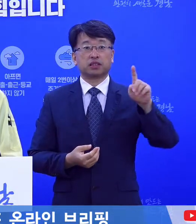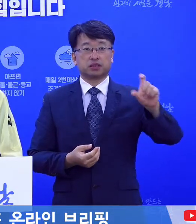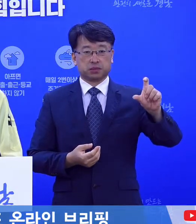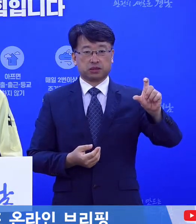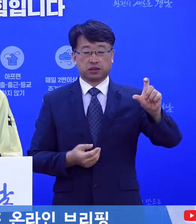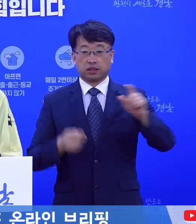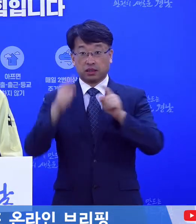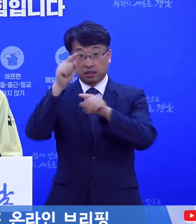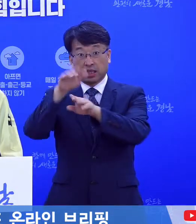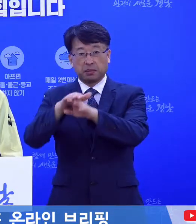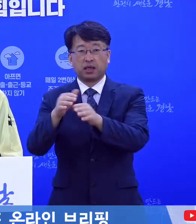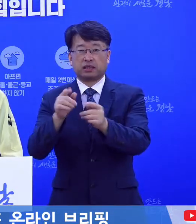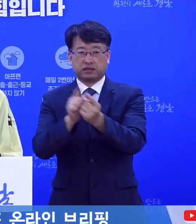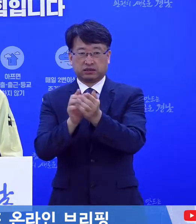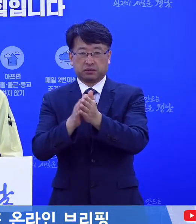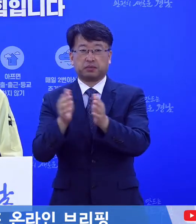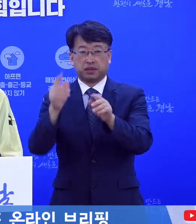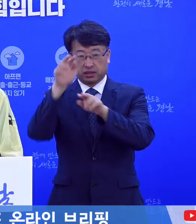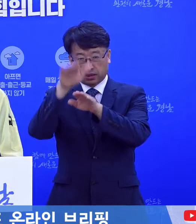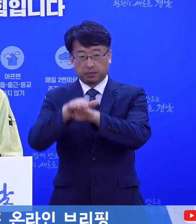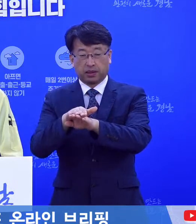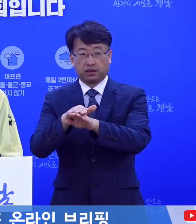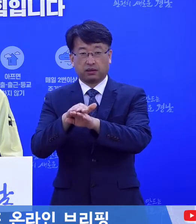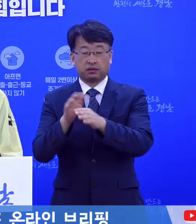1,415개소가 현장 예배를 실시했고,